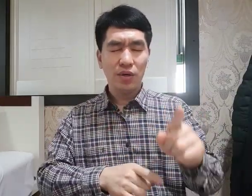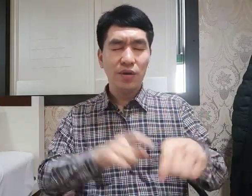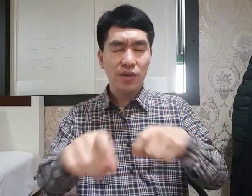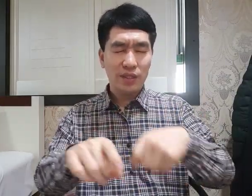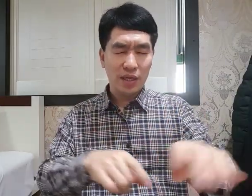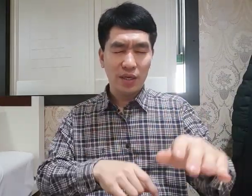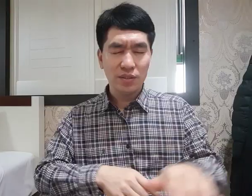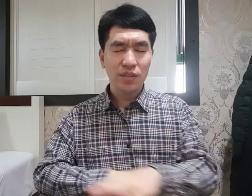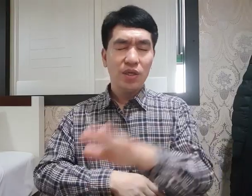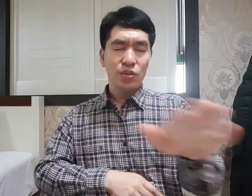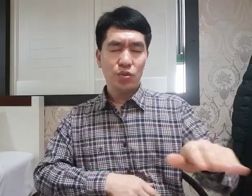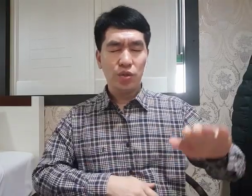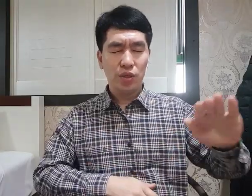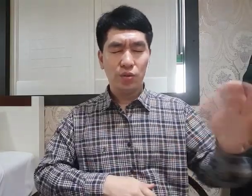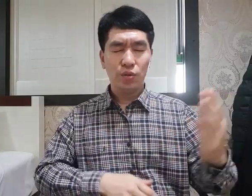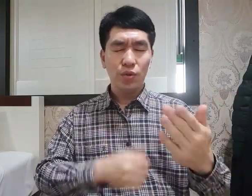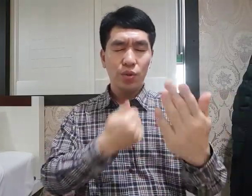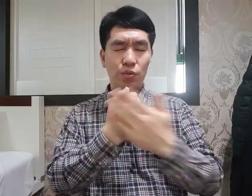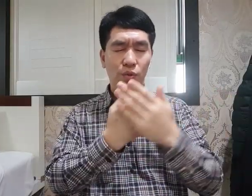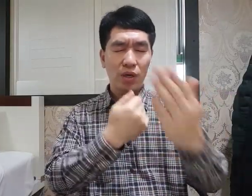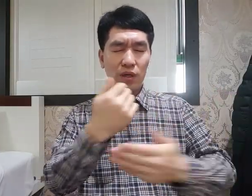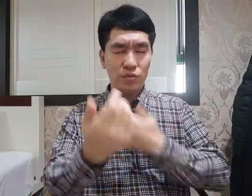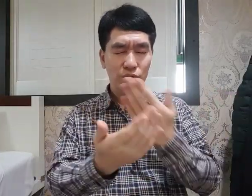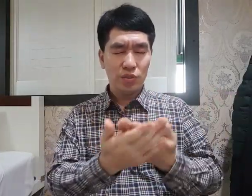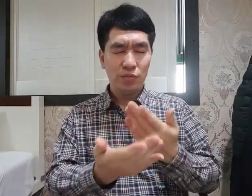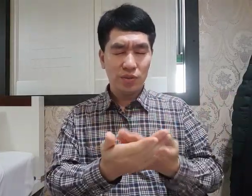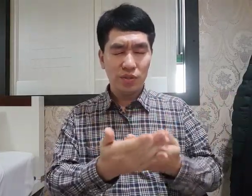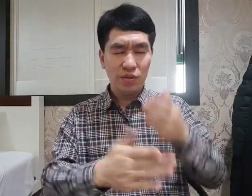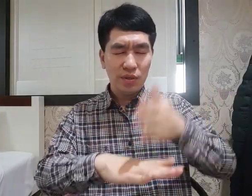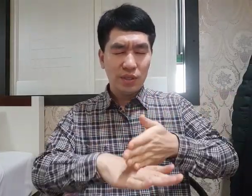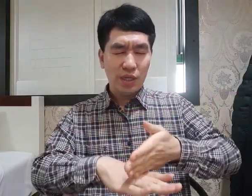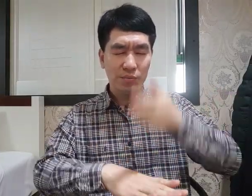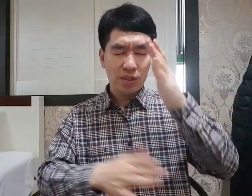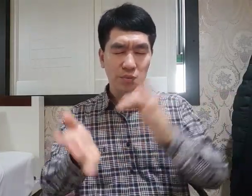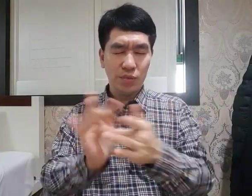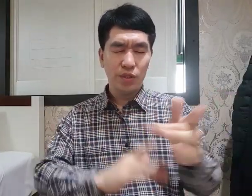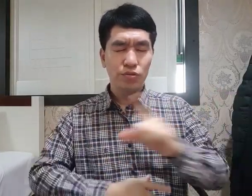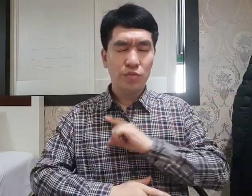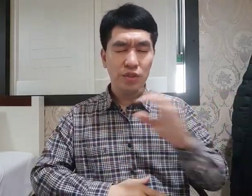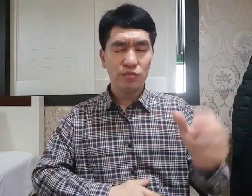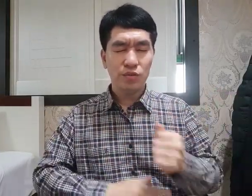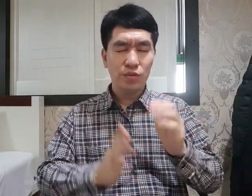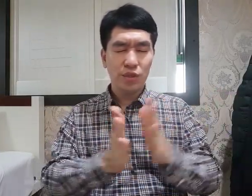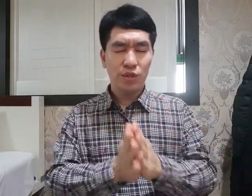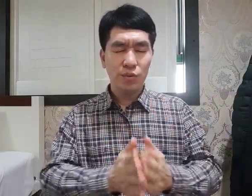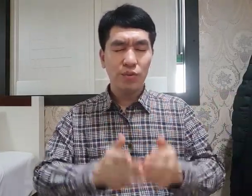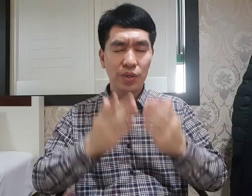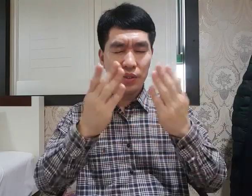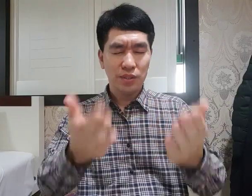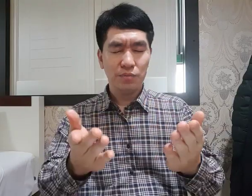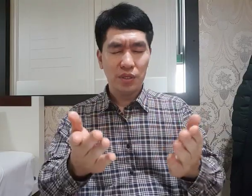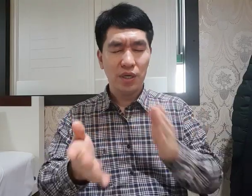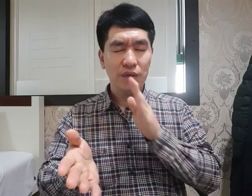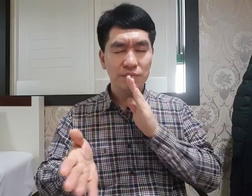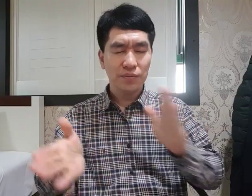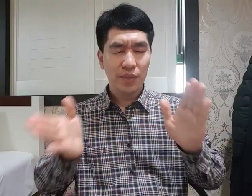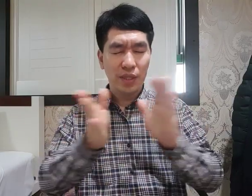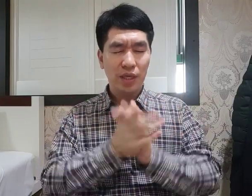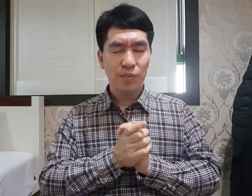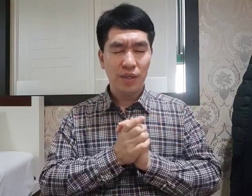이기며 나가는 저희 되도록 도와주시옵소서. 감사드립니다. 예수님 이름으로 기도드립니다. 아멘.